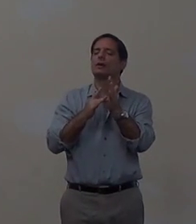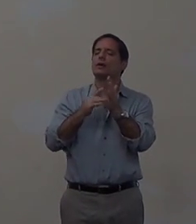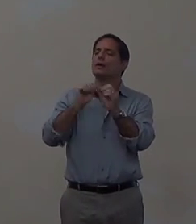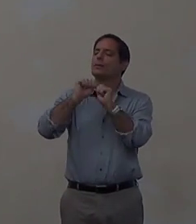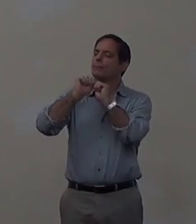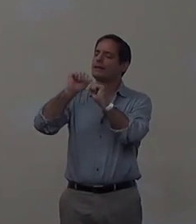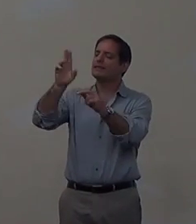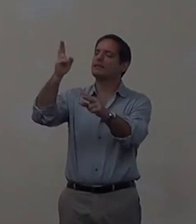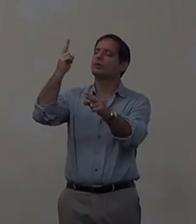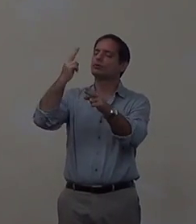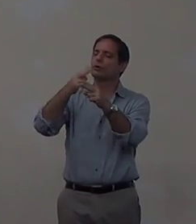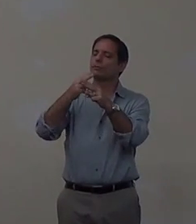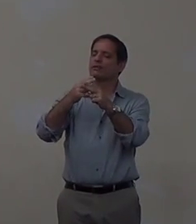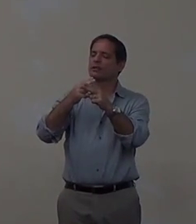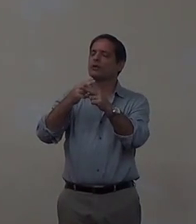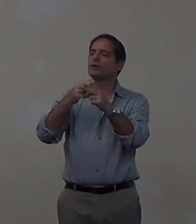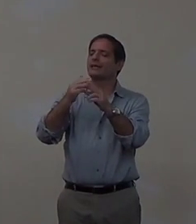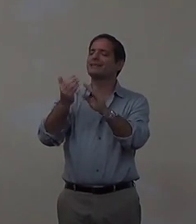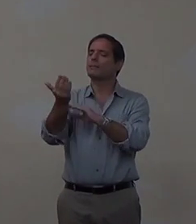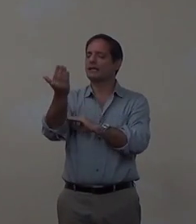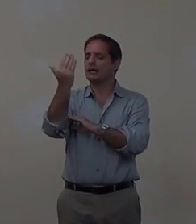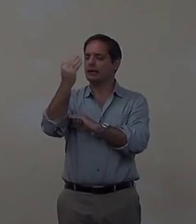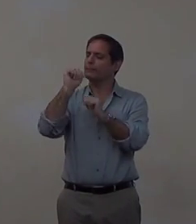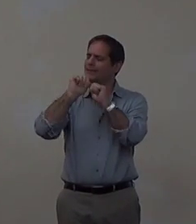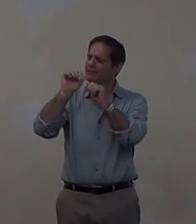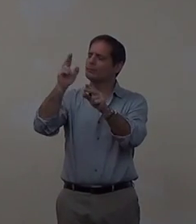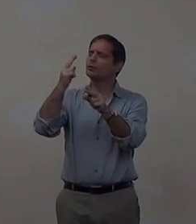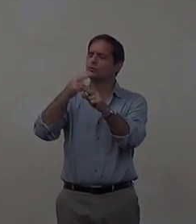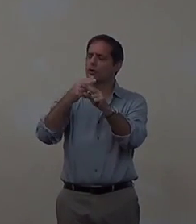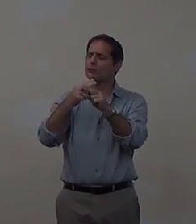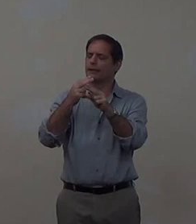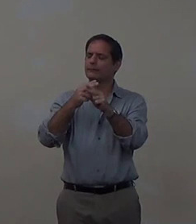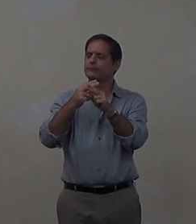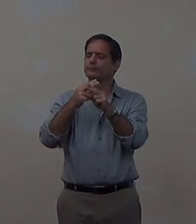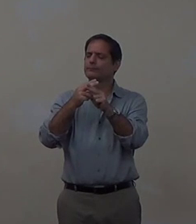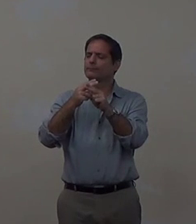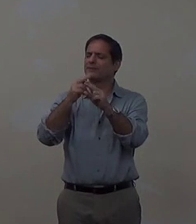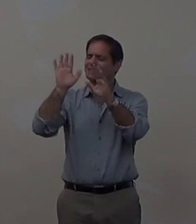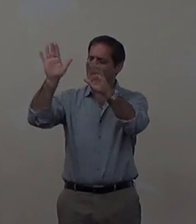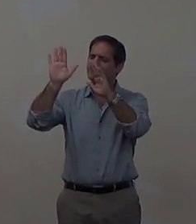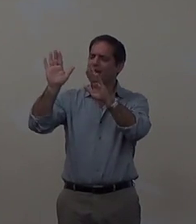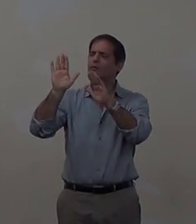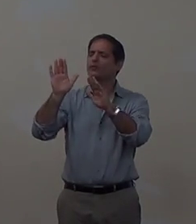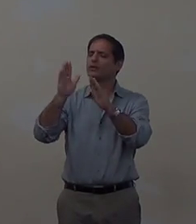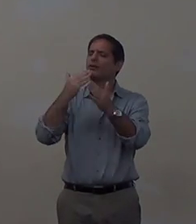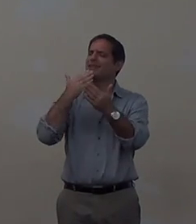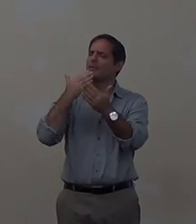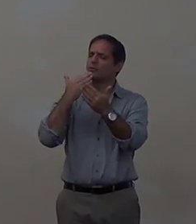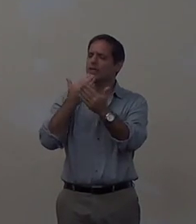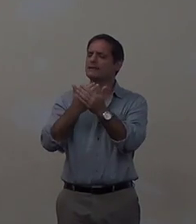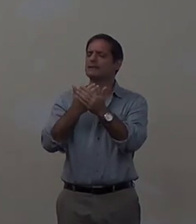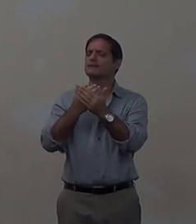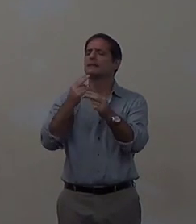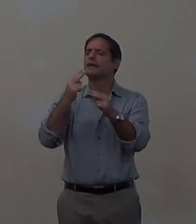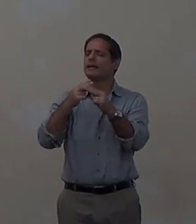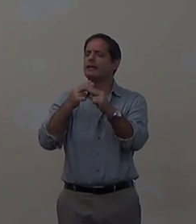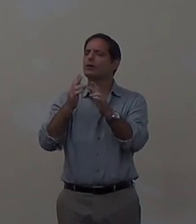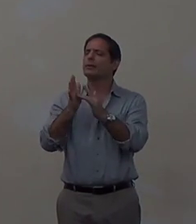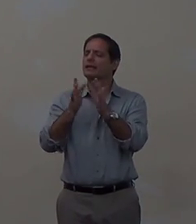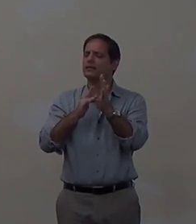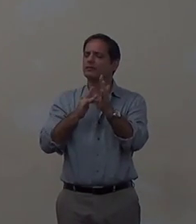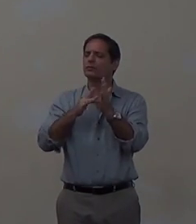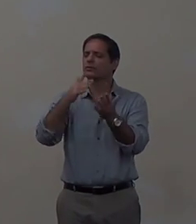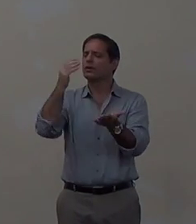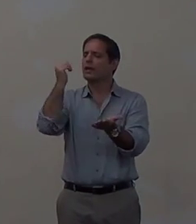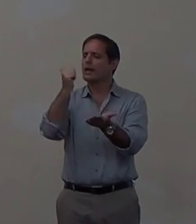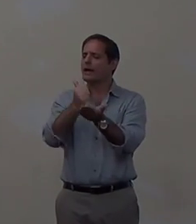Jesús. Bendecimos tu nombre, Señor, en esta mañana. Bendecimos tu nombre. Te exaltamos, Señor, y te damos gracias. En el